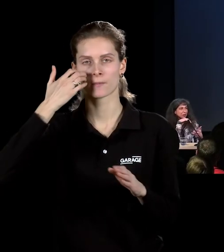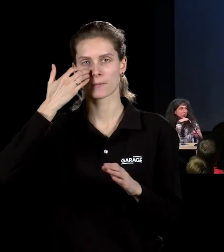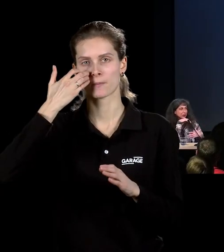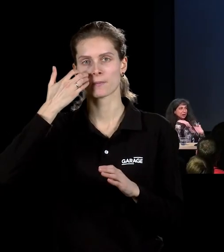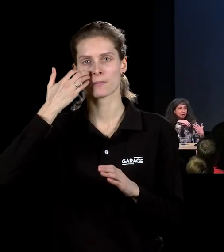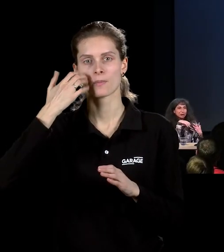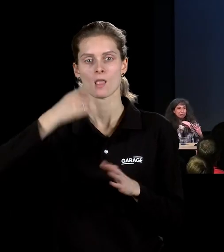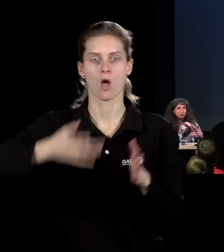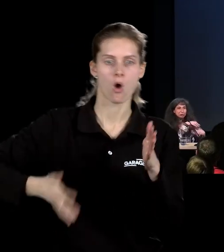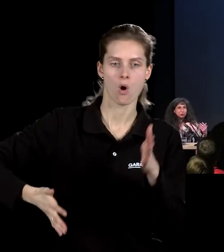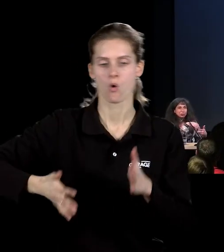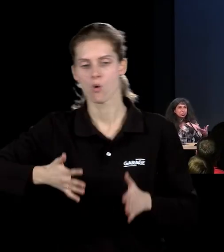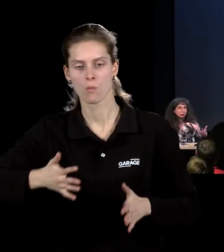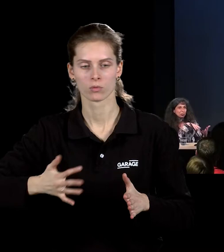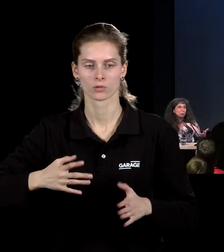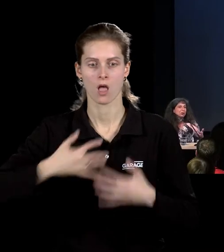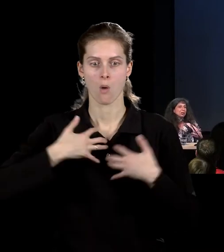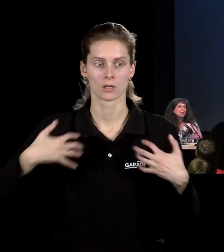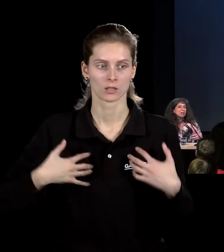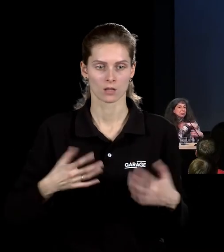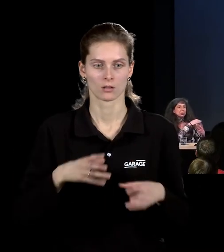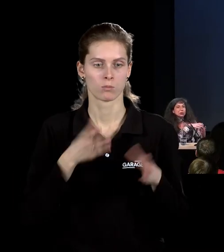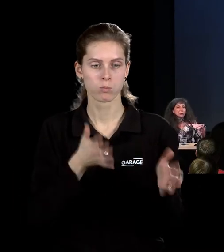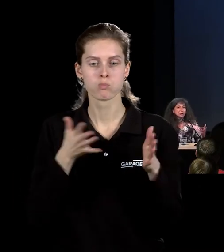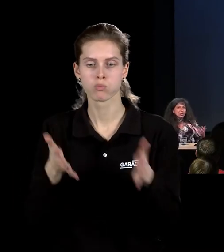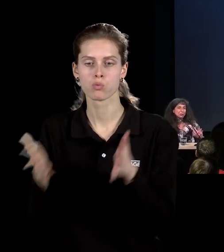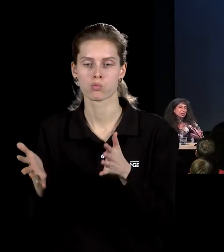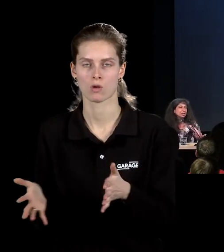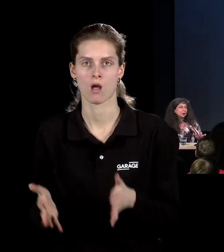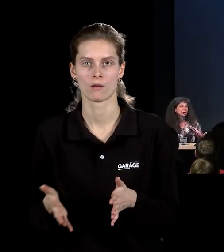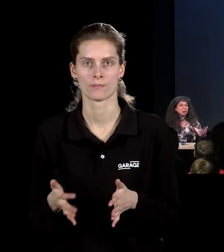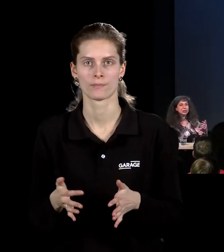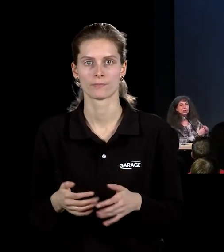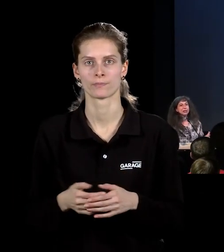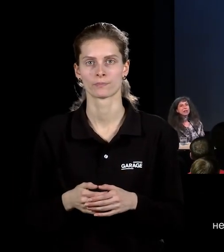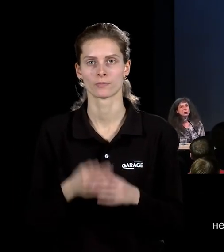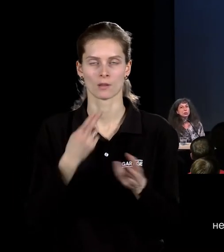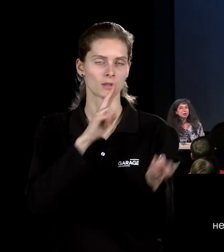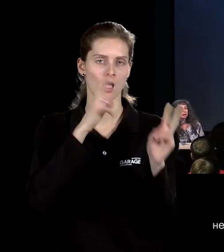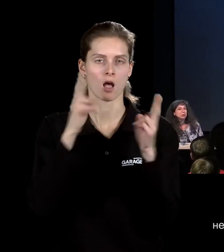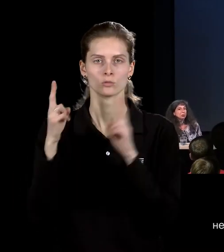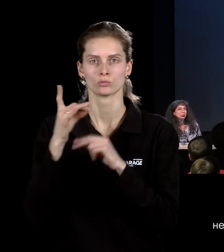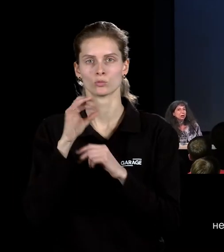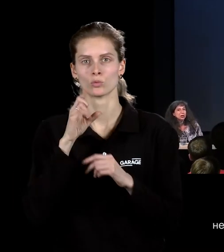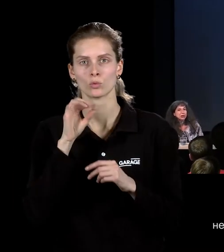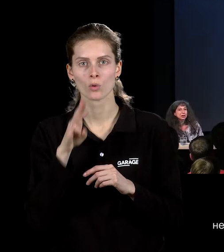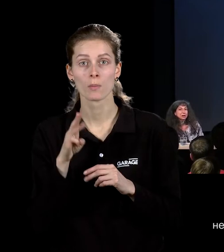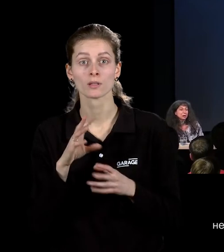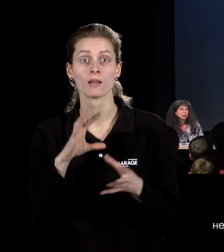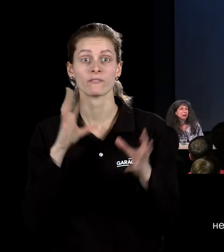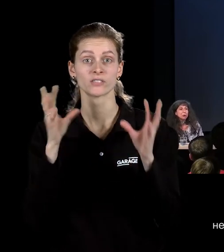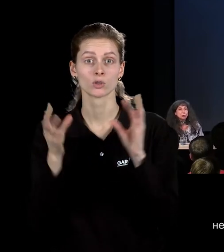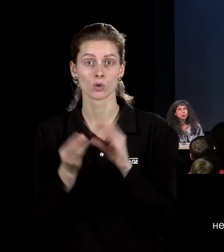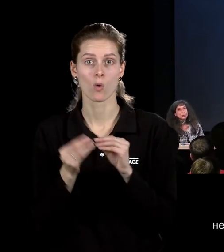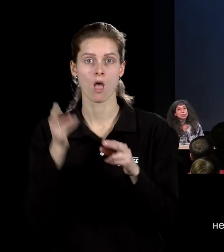этих живых обезьян, этот самый конфуций-робот бьется в экстатической пляске, собственно говоря, знаменуя